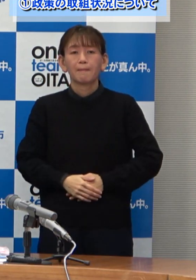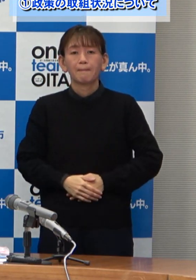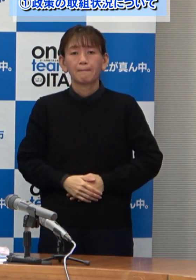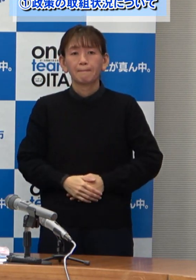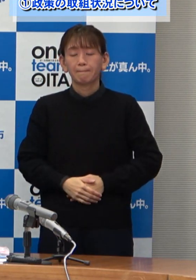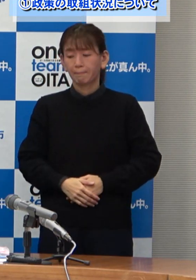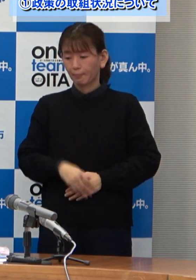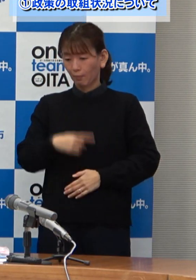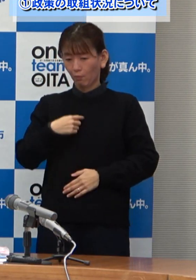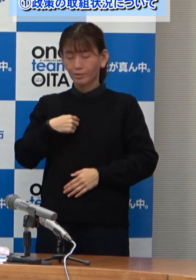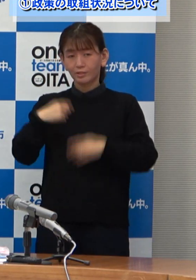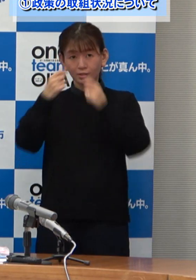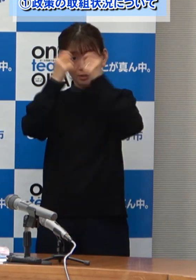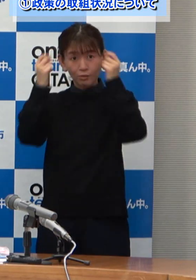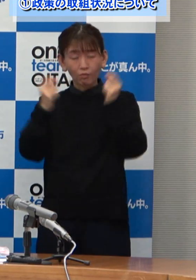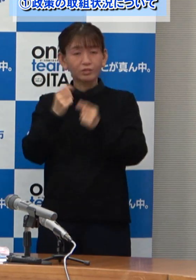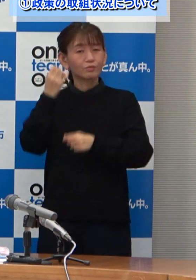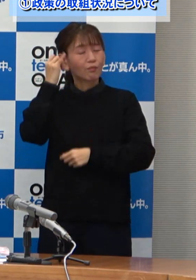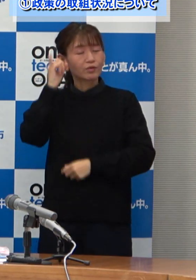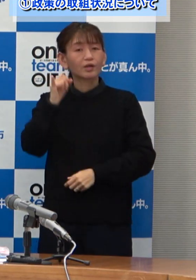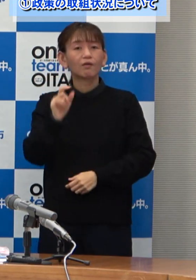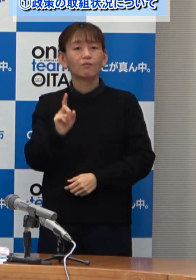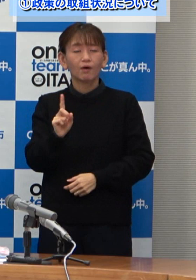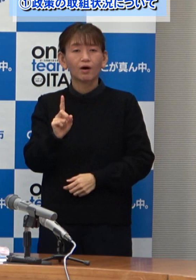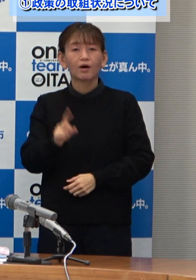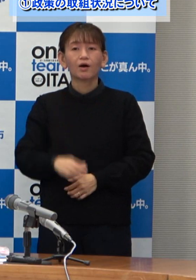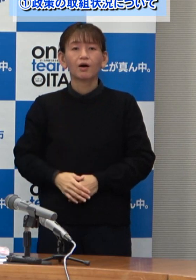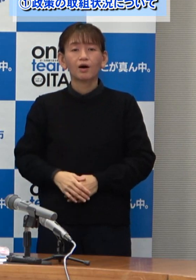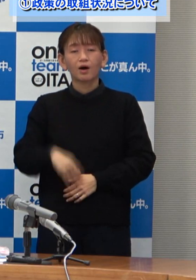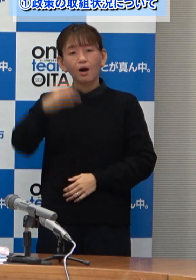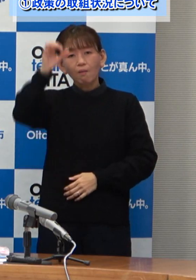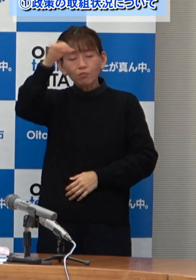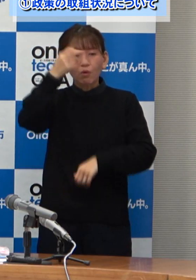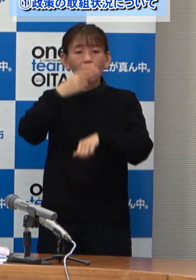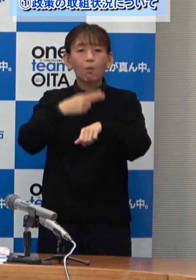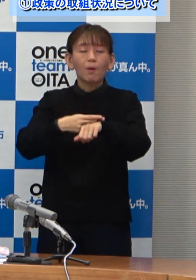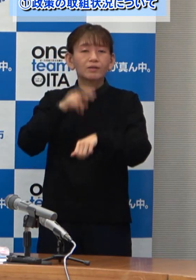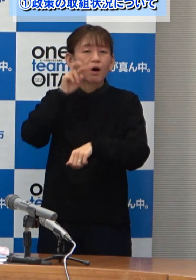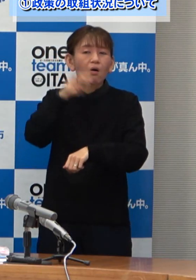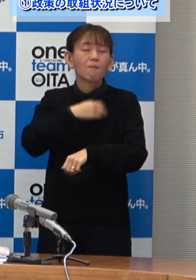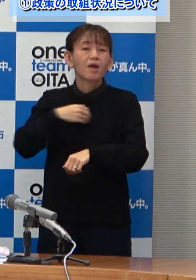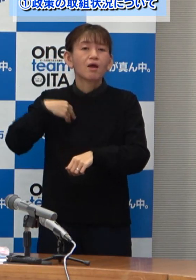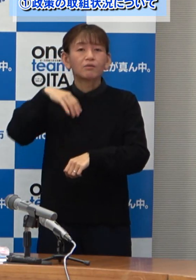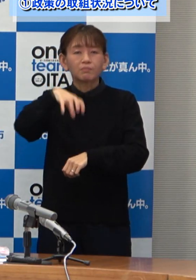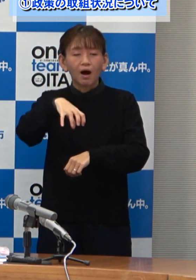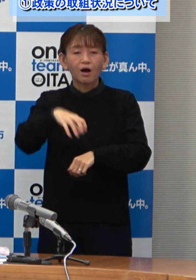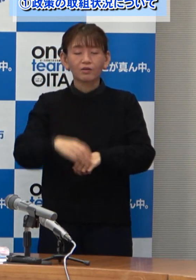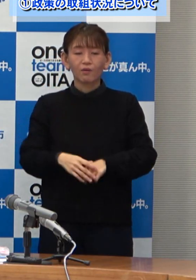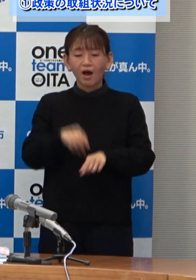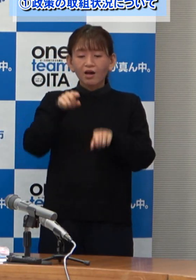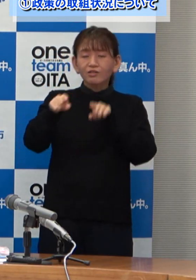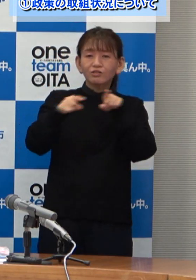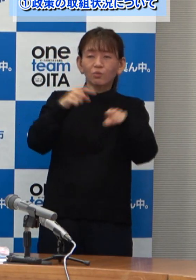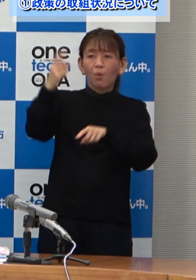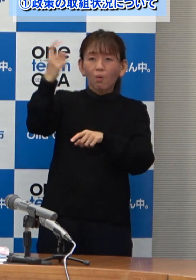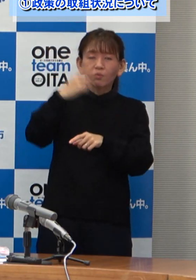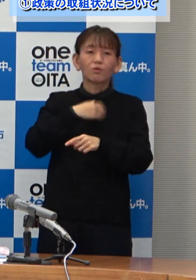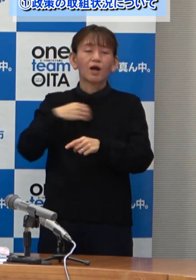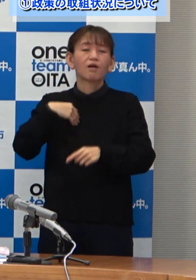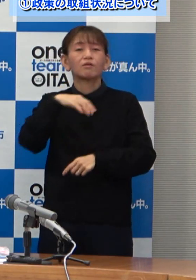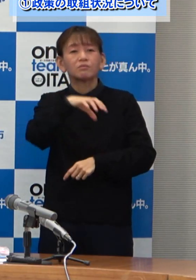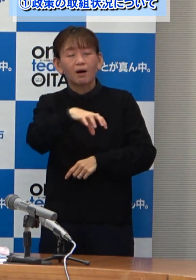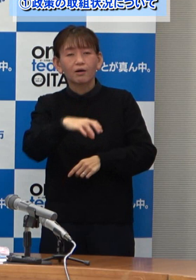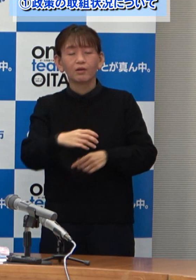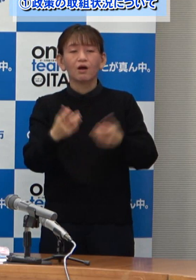私個人の意見としてはまプロの技を見られる場指導を受けられる場普段